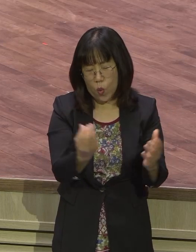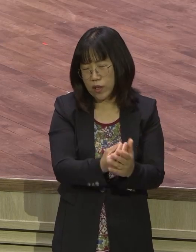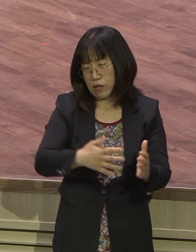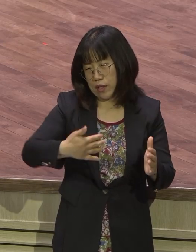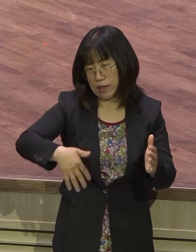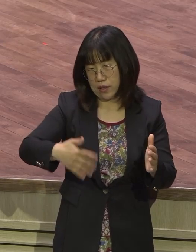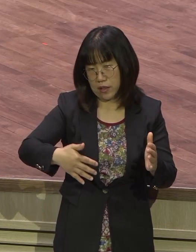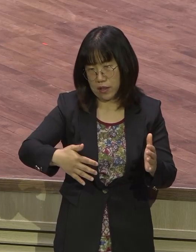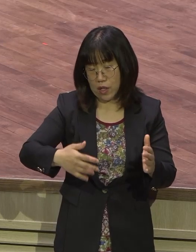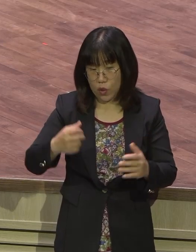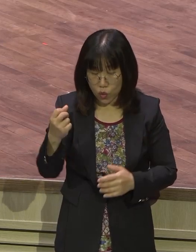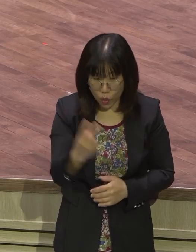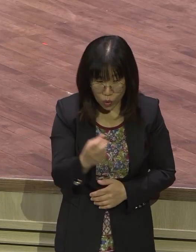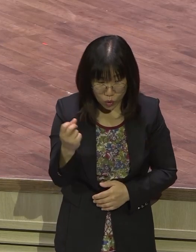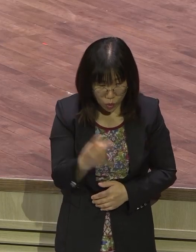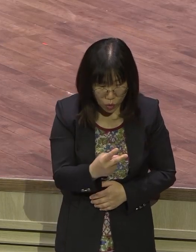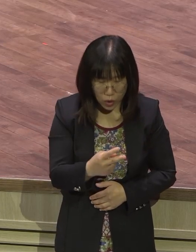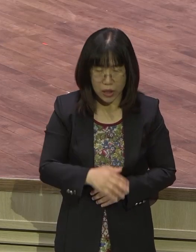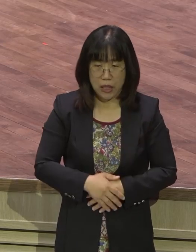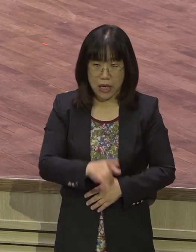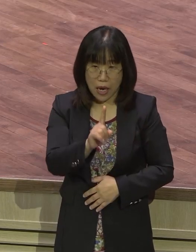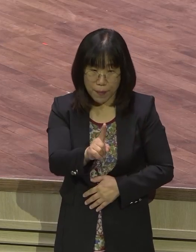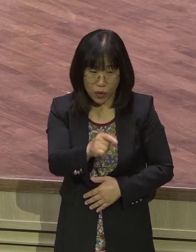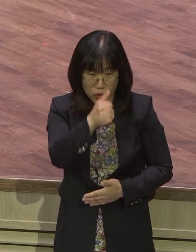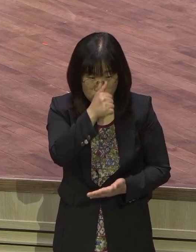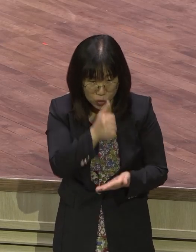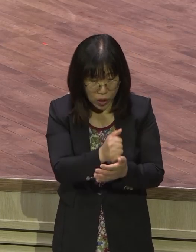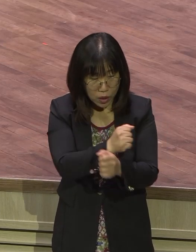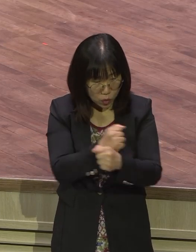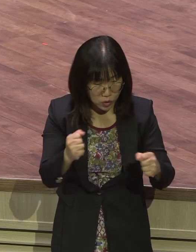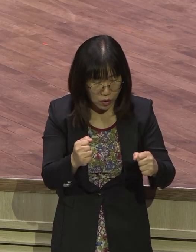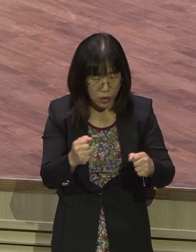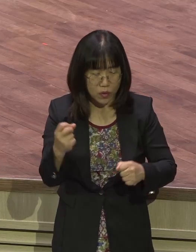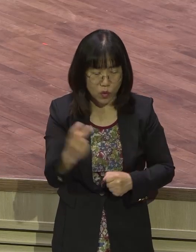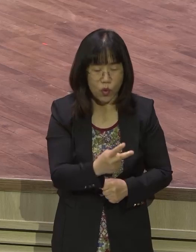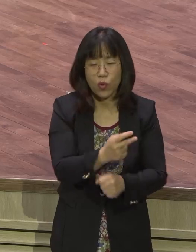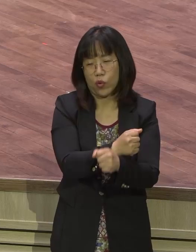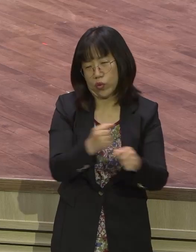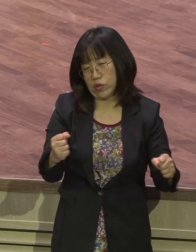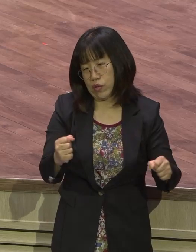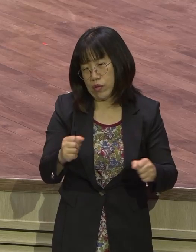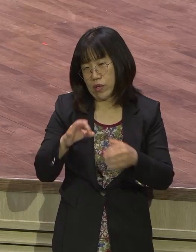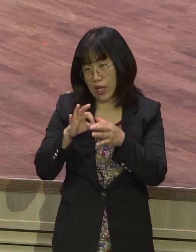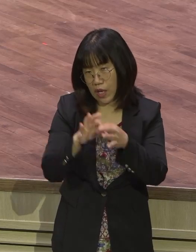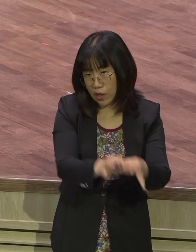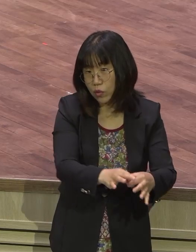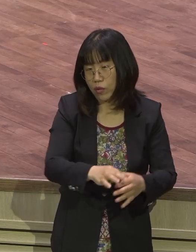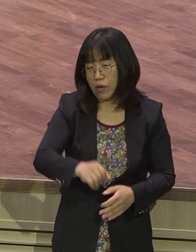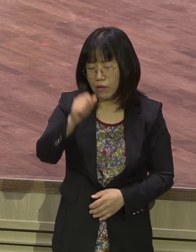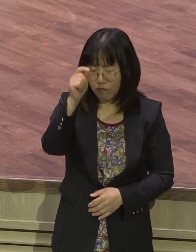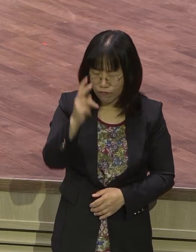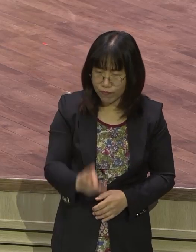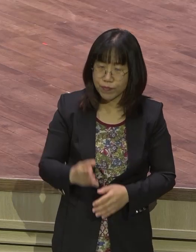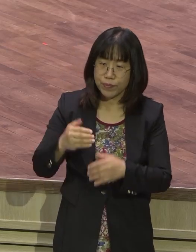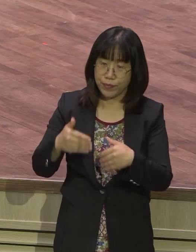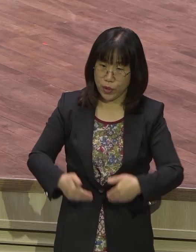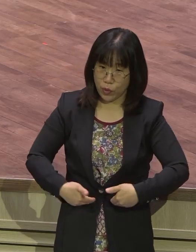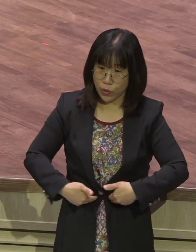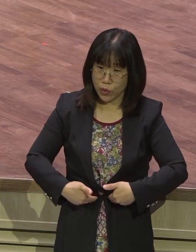반복적인 것이고 한시적인 것이었어요. 그런데 예수 그리스도의 희생